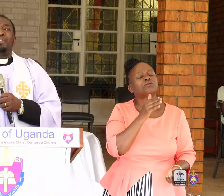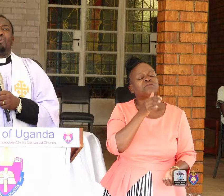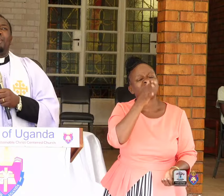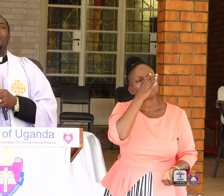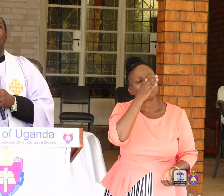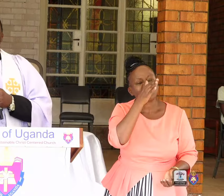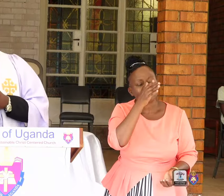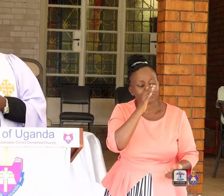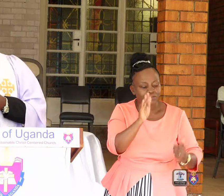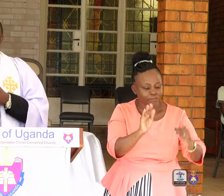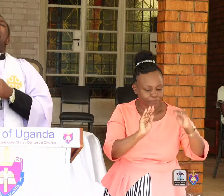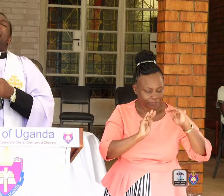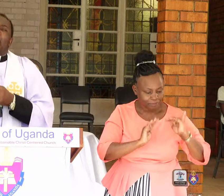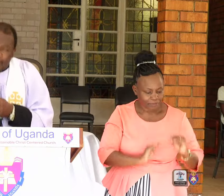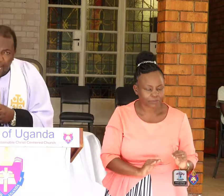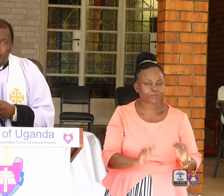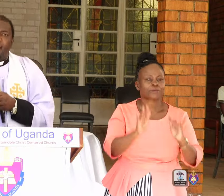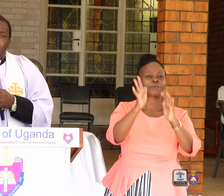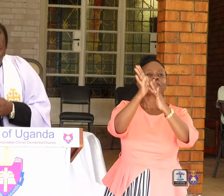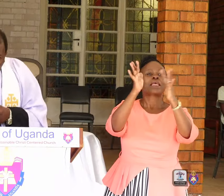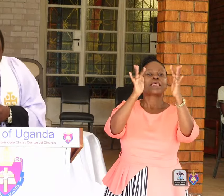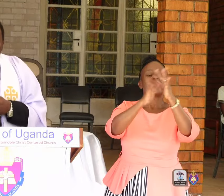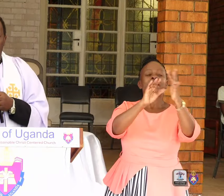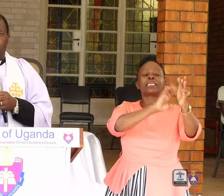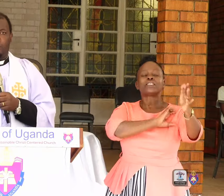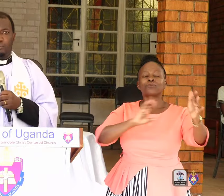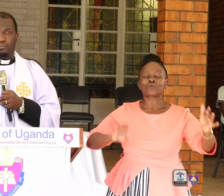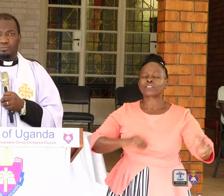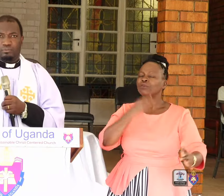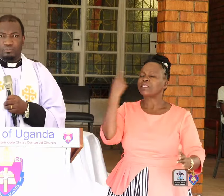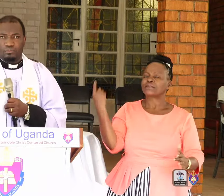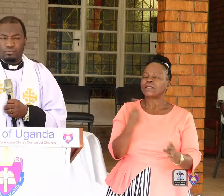Yesu Kristo ye yekka ekkubo.